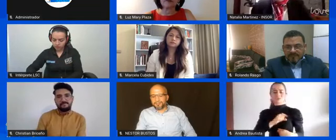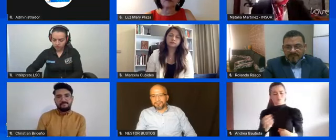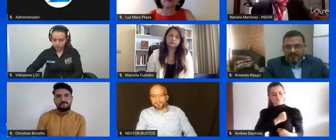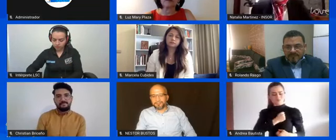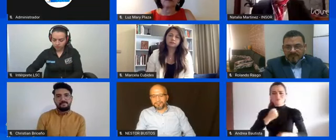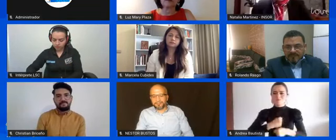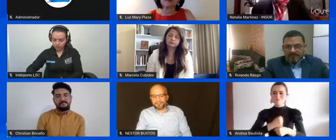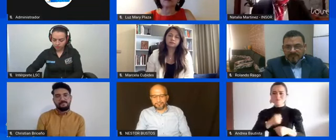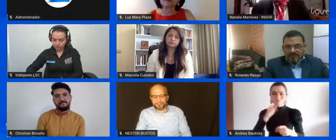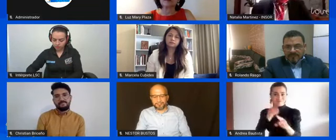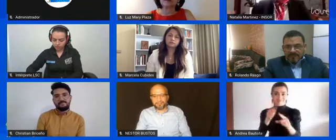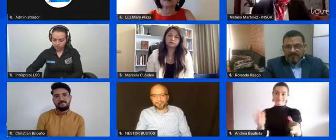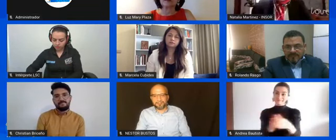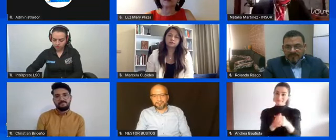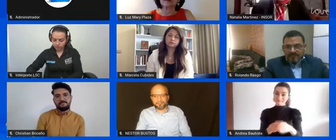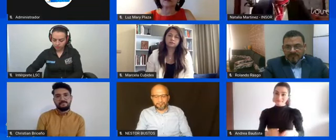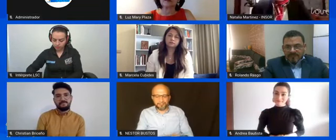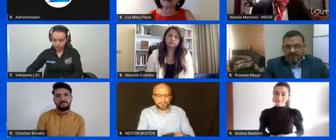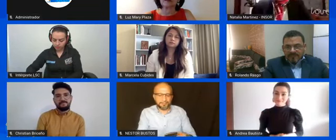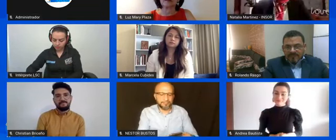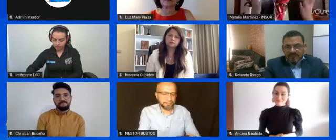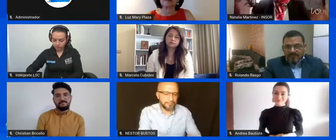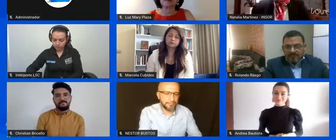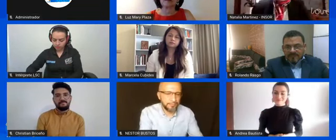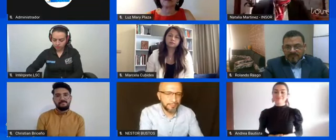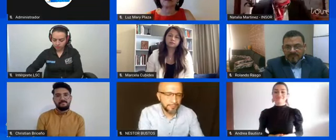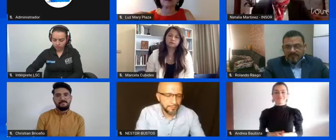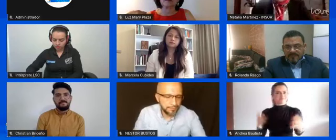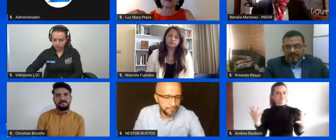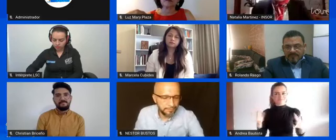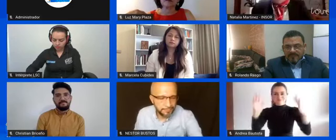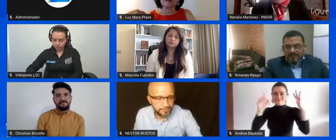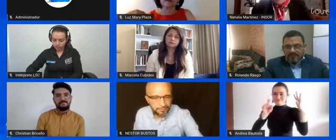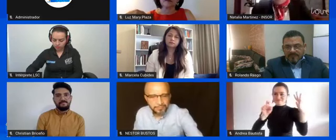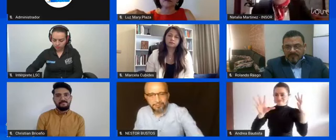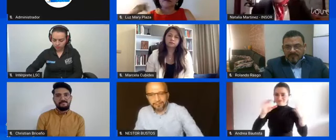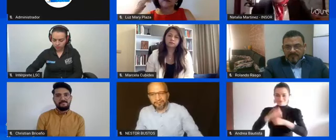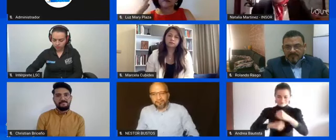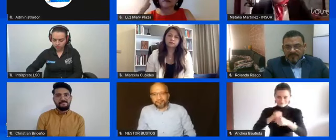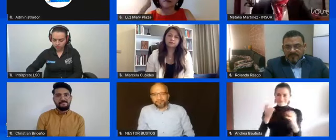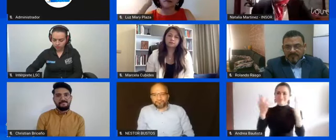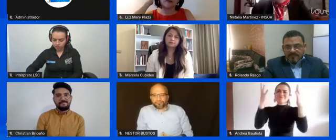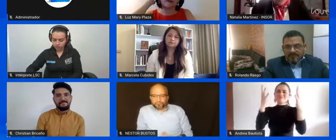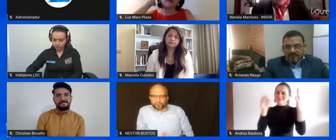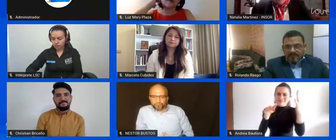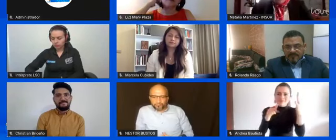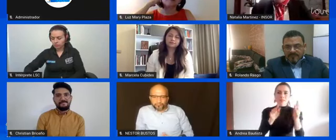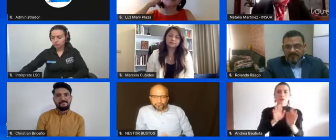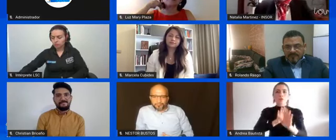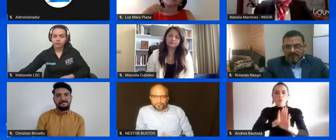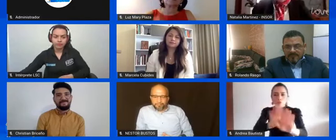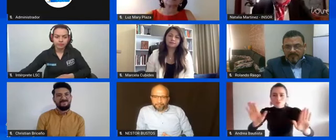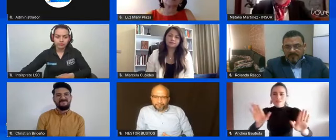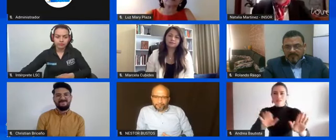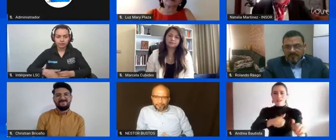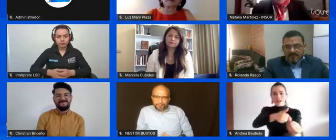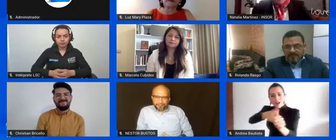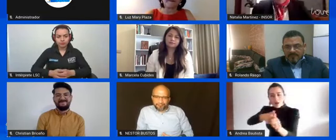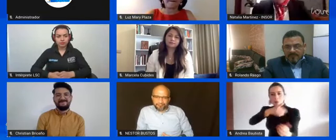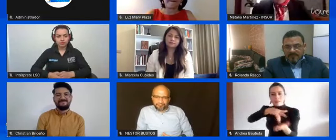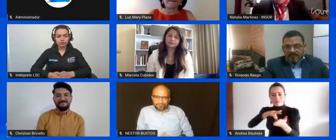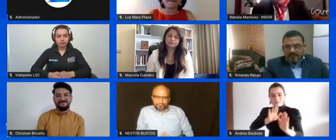quiero reiterar que la celebración de estos 65 años es por ustedes, por cada uno de los que han hecho parte de esta